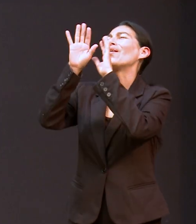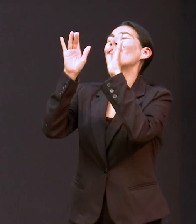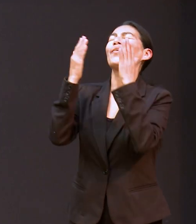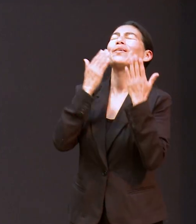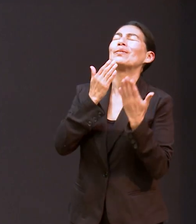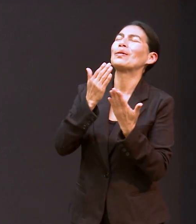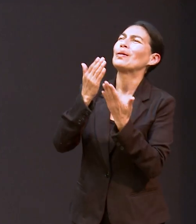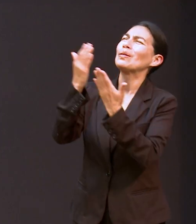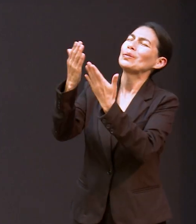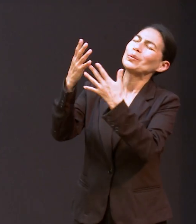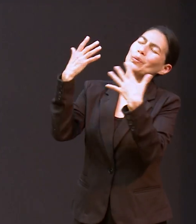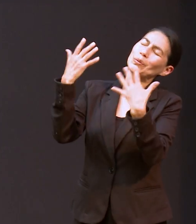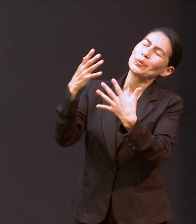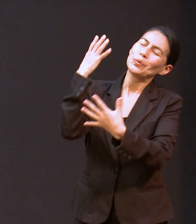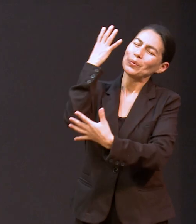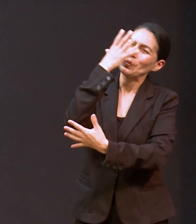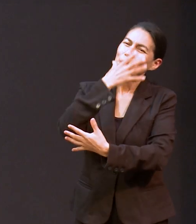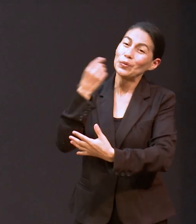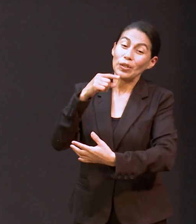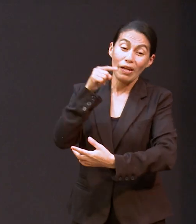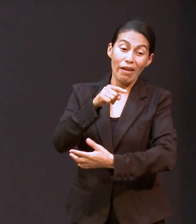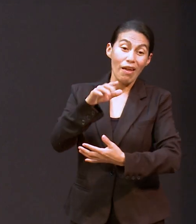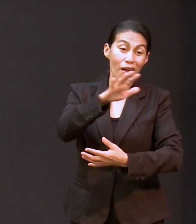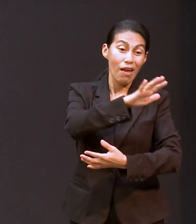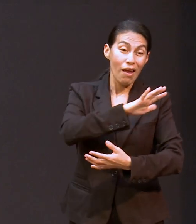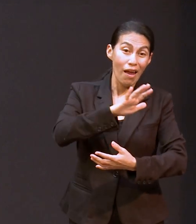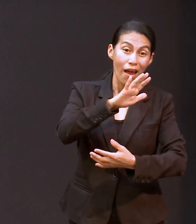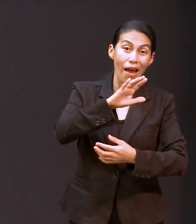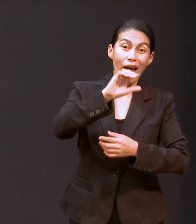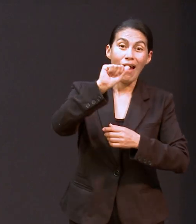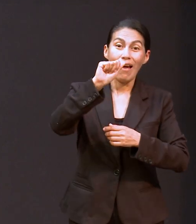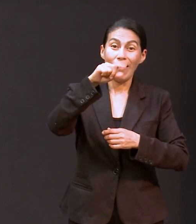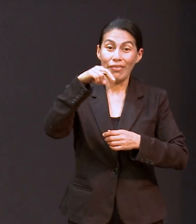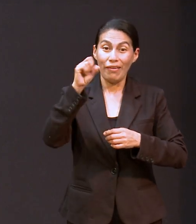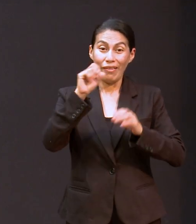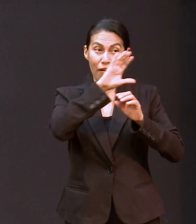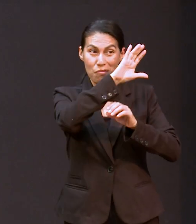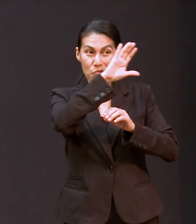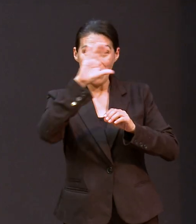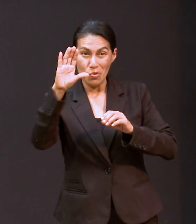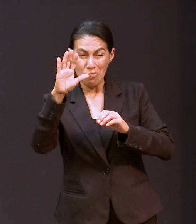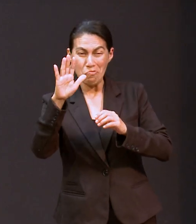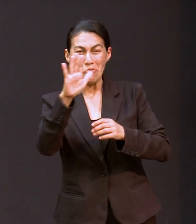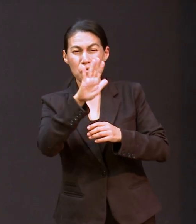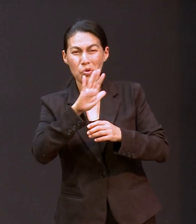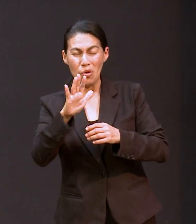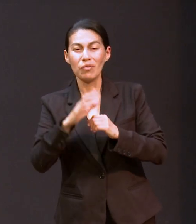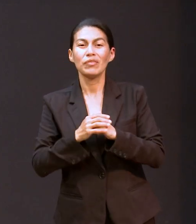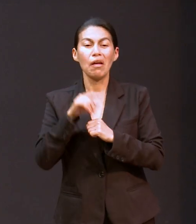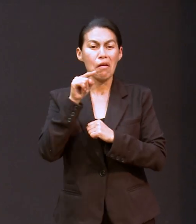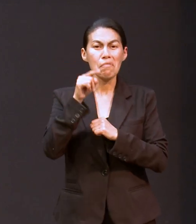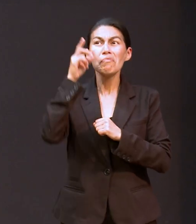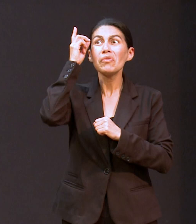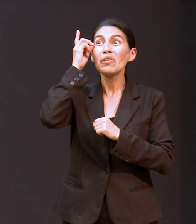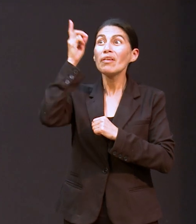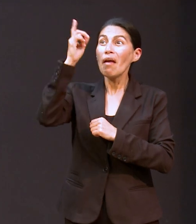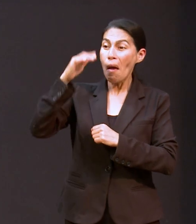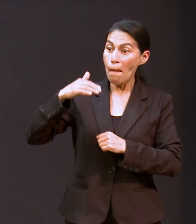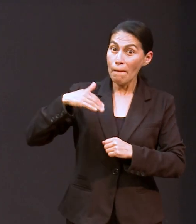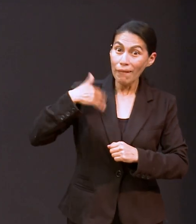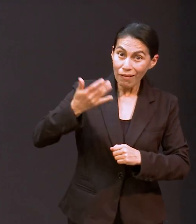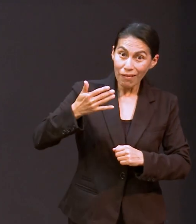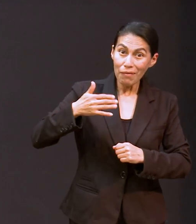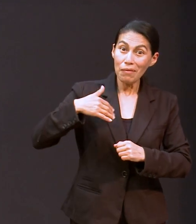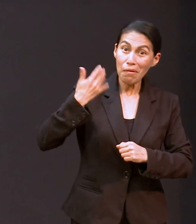la gloria a Dios en toda Canadá Dios es un Dios de Milagros